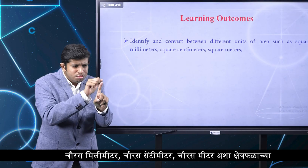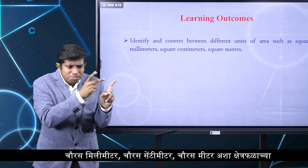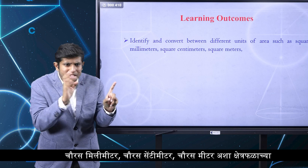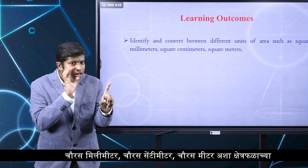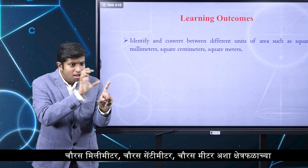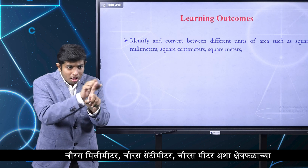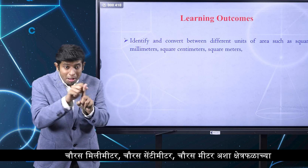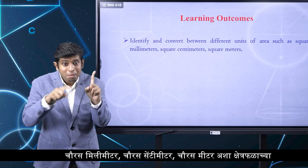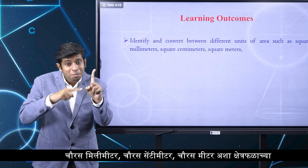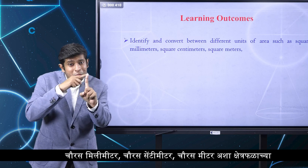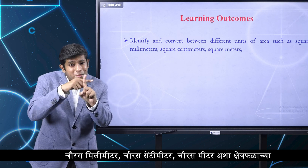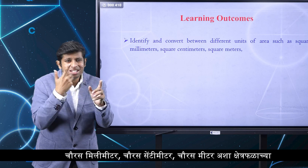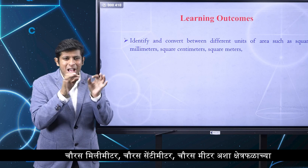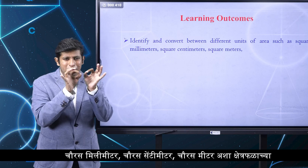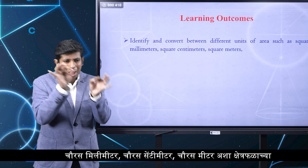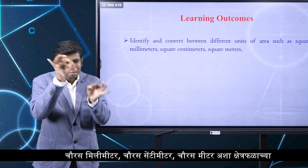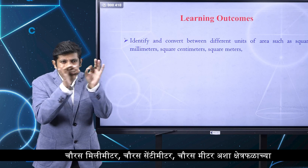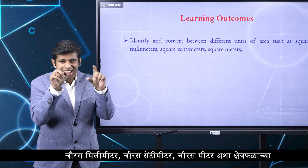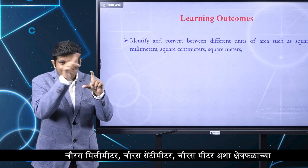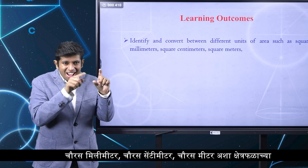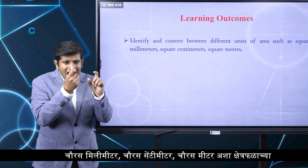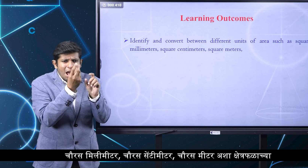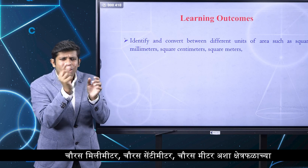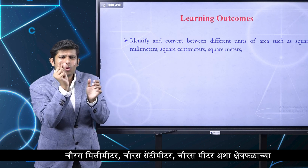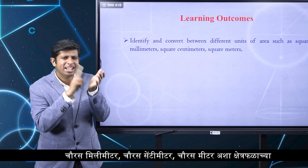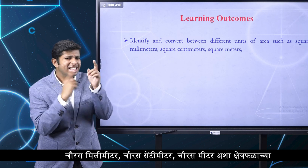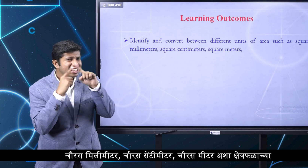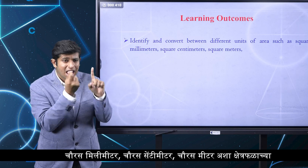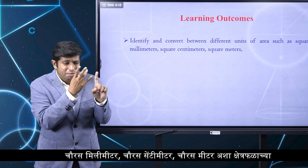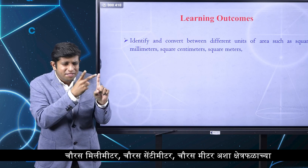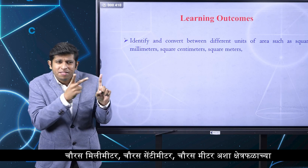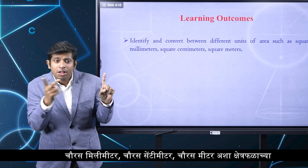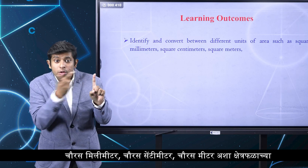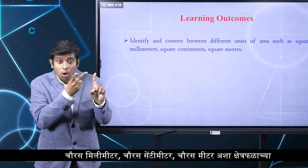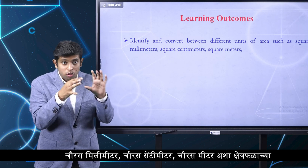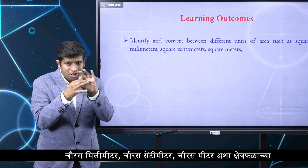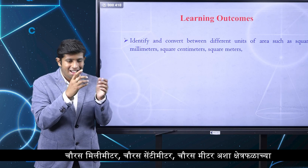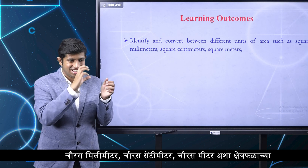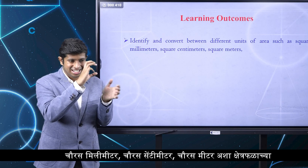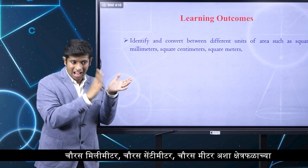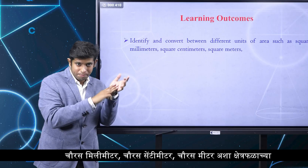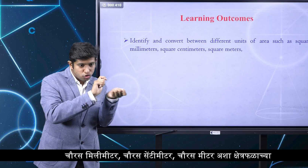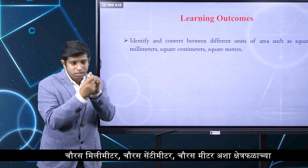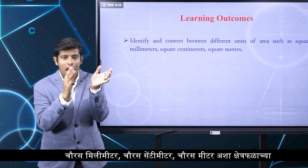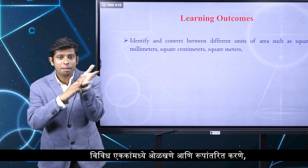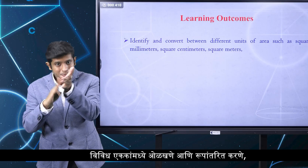चौरस मिलीमीटर, चौरस सेंटीमीटर, चौरस मीटर अशा क्षेत्रफळाच्या विविध